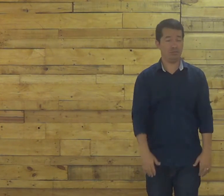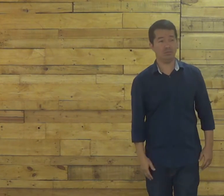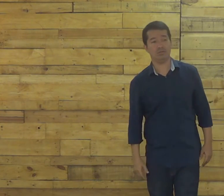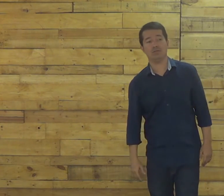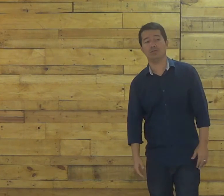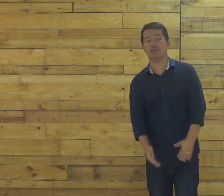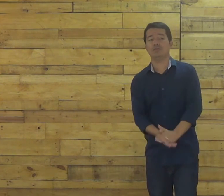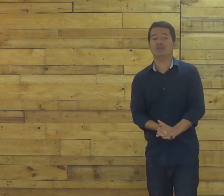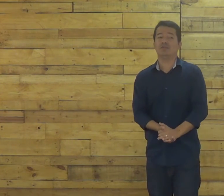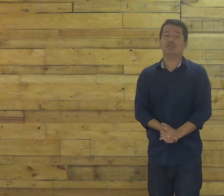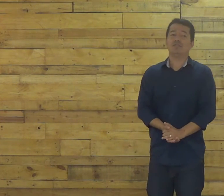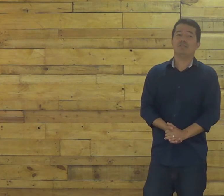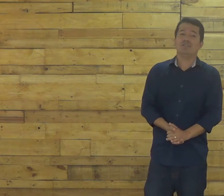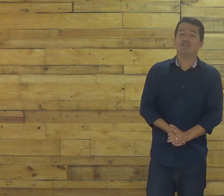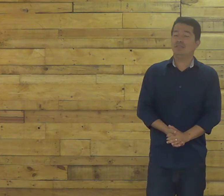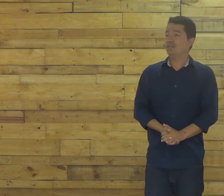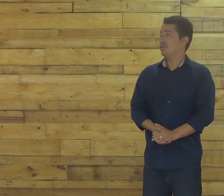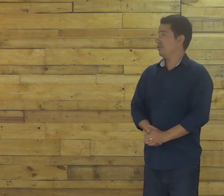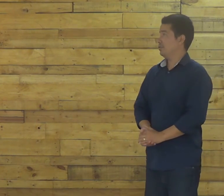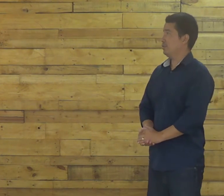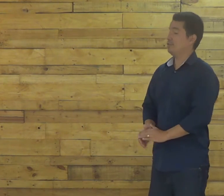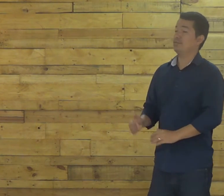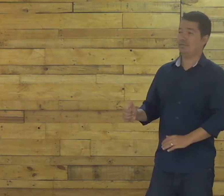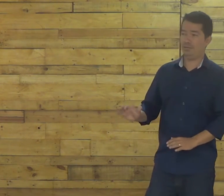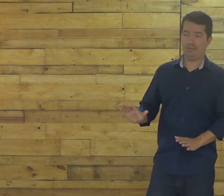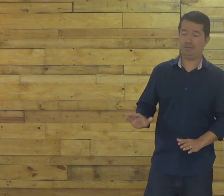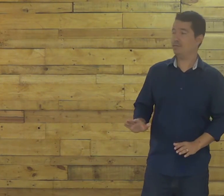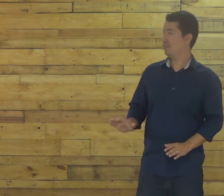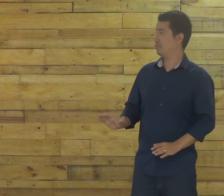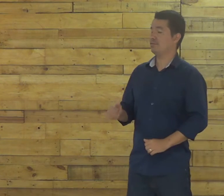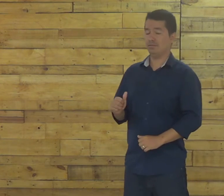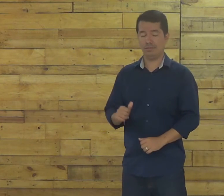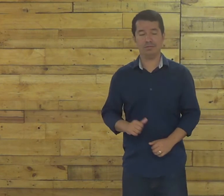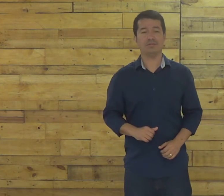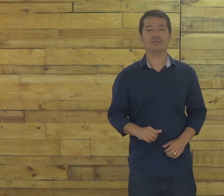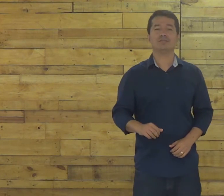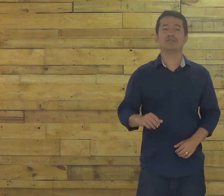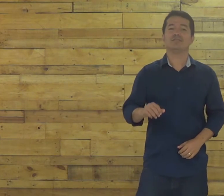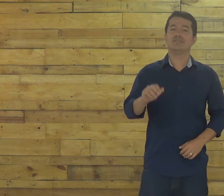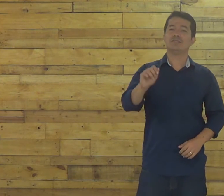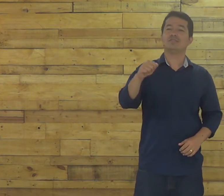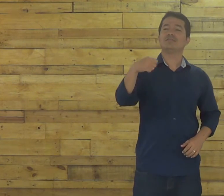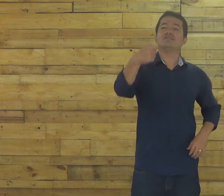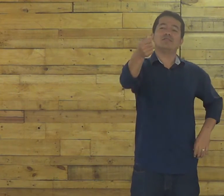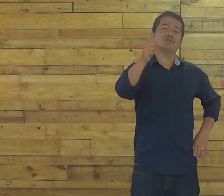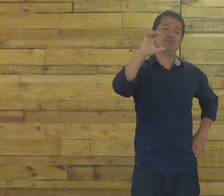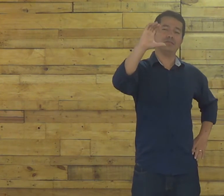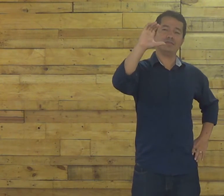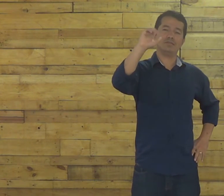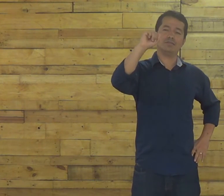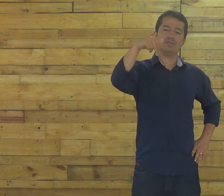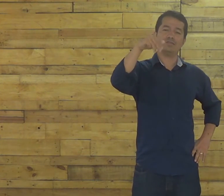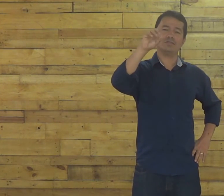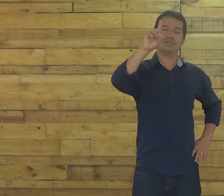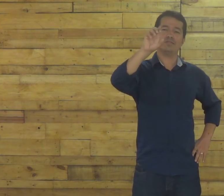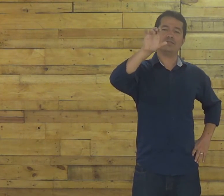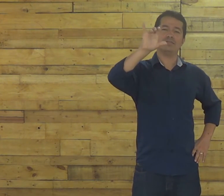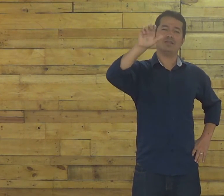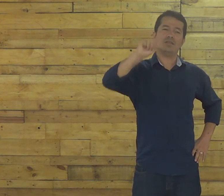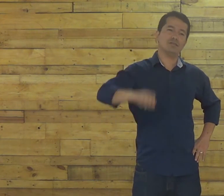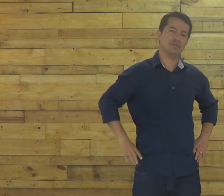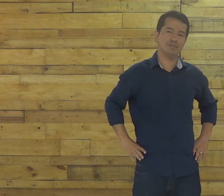Vou fazer uma prova com vocês. Ah, isso aí, não, isso.